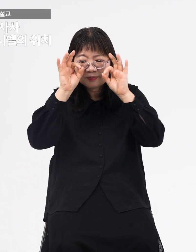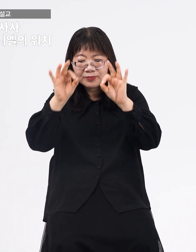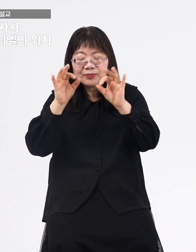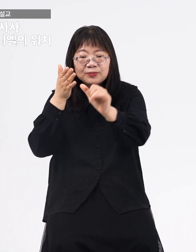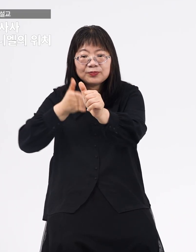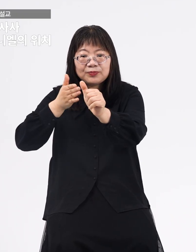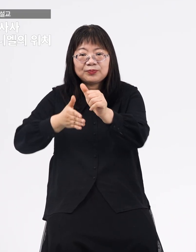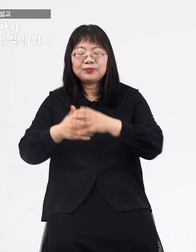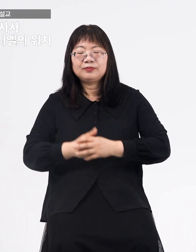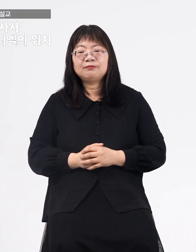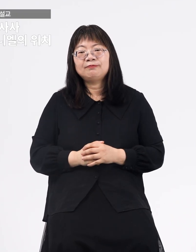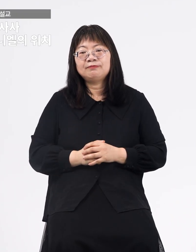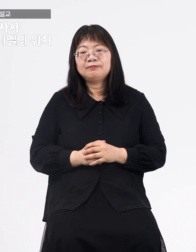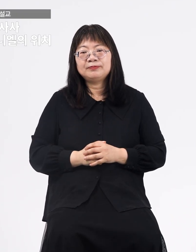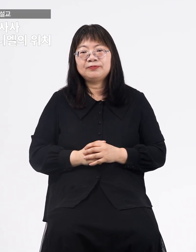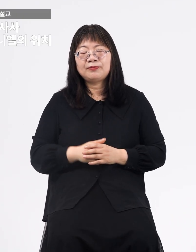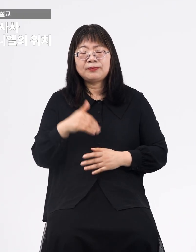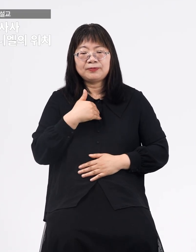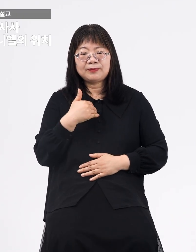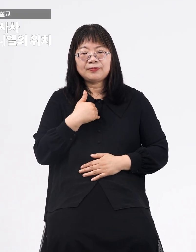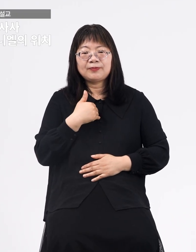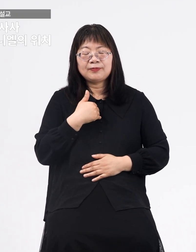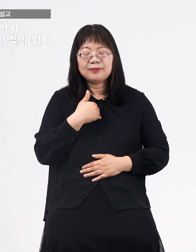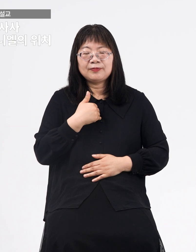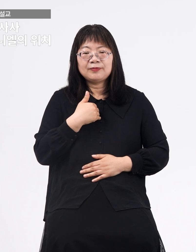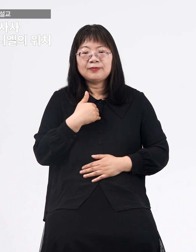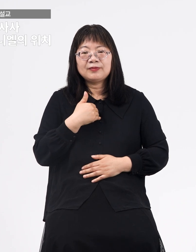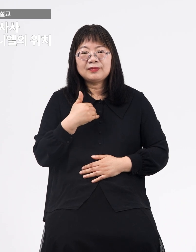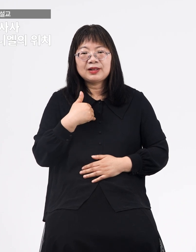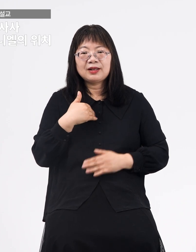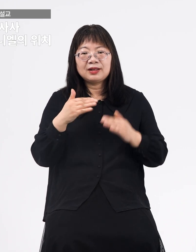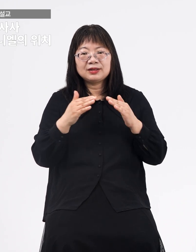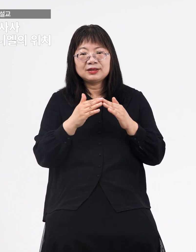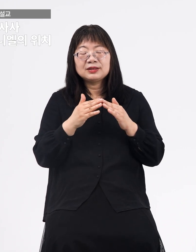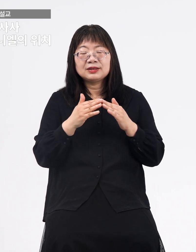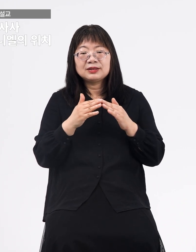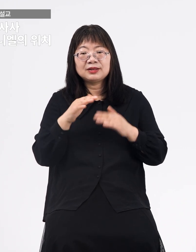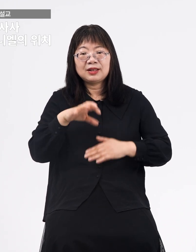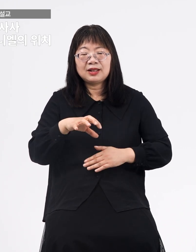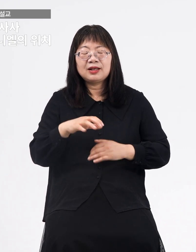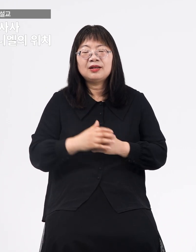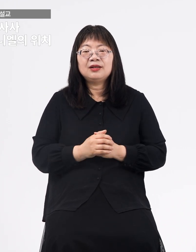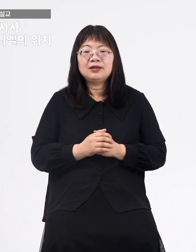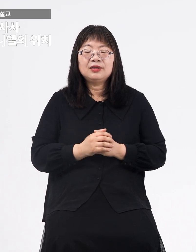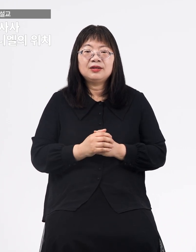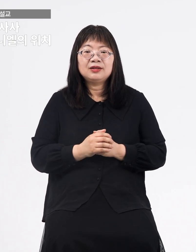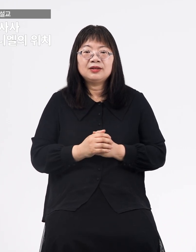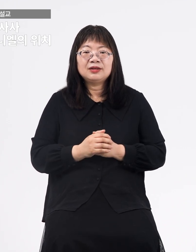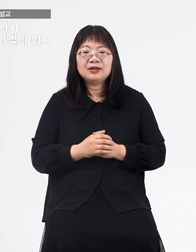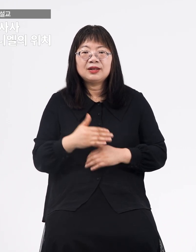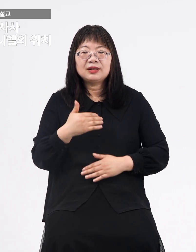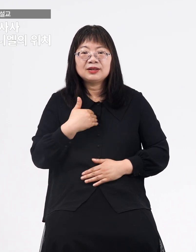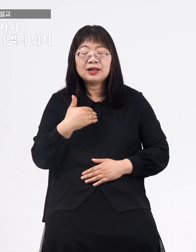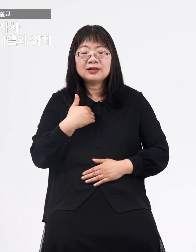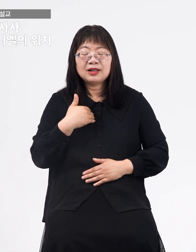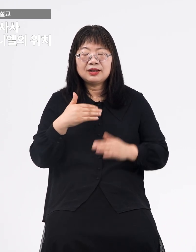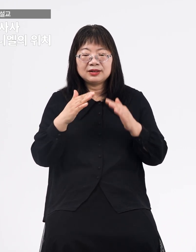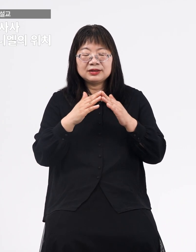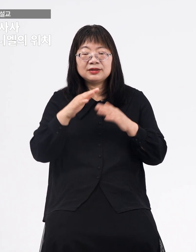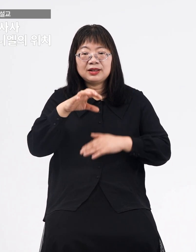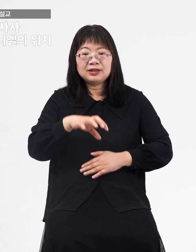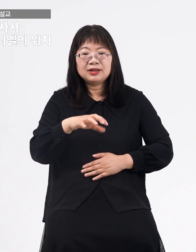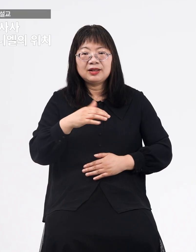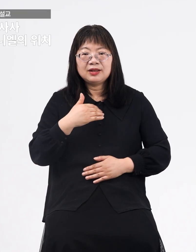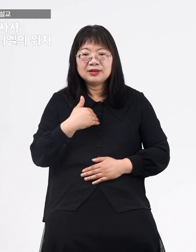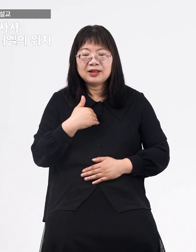보시면 내가 내 집에서 떴네요. 내가 내 집에서